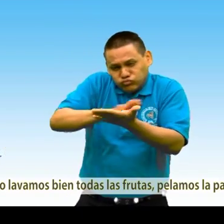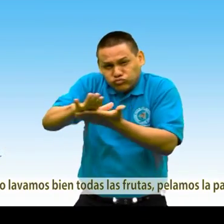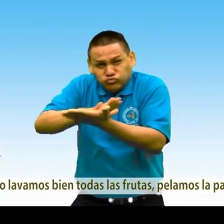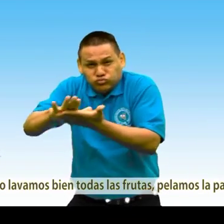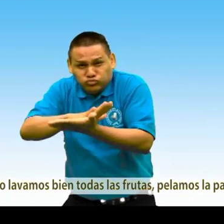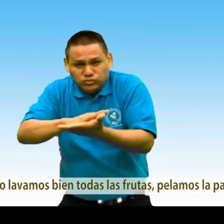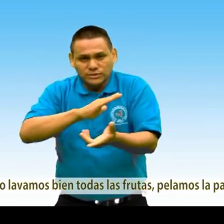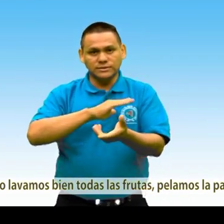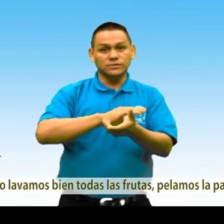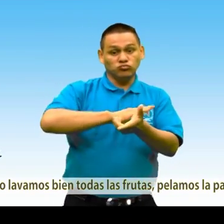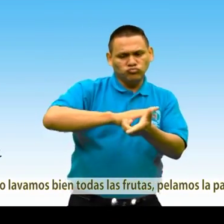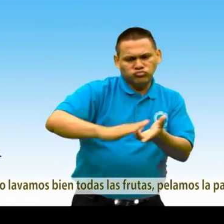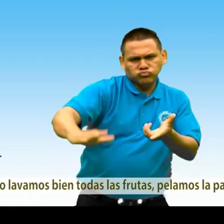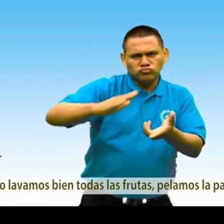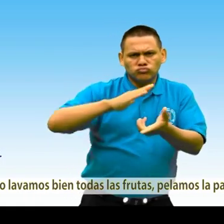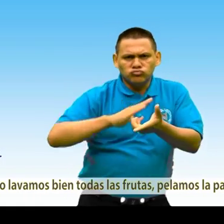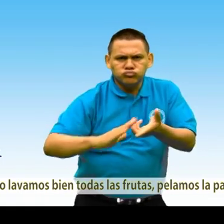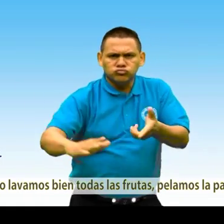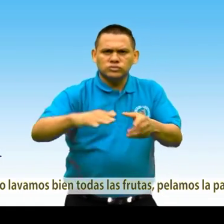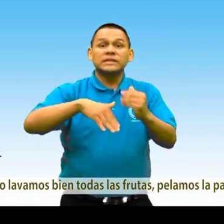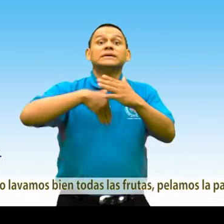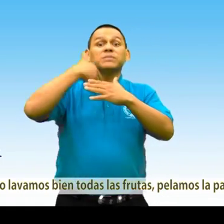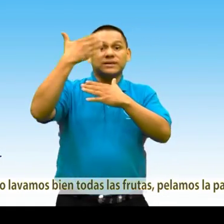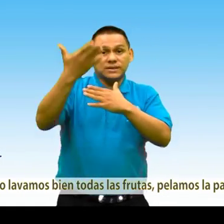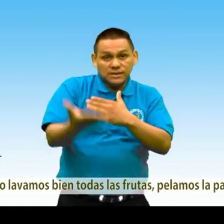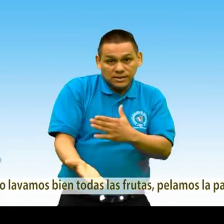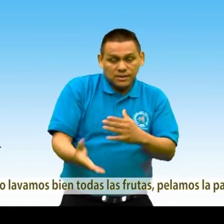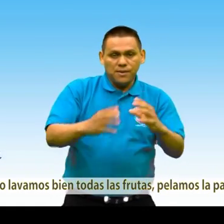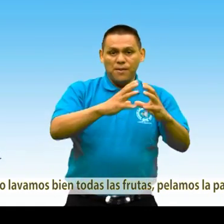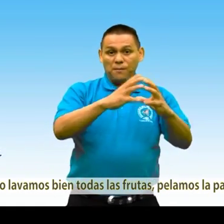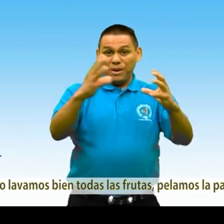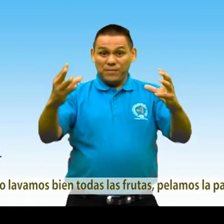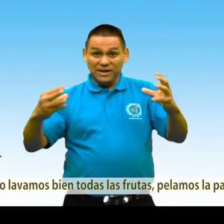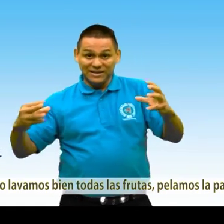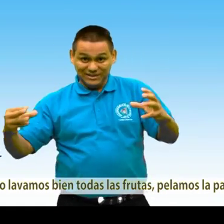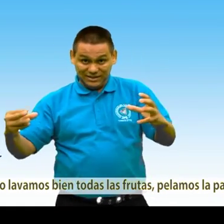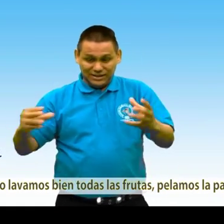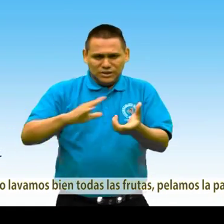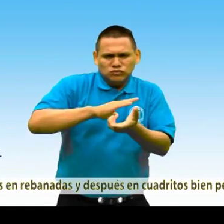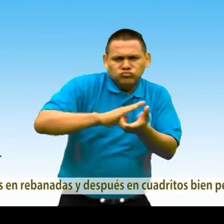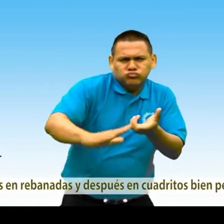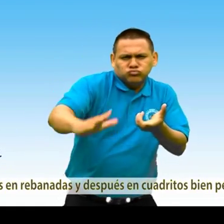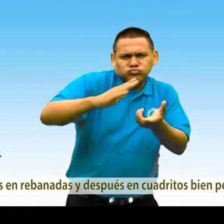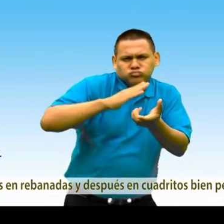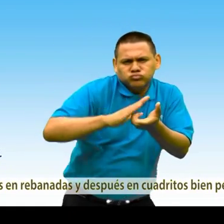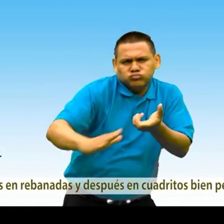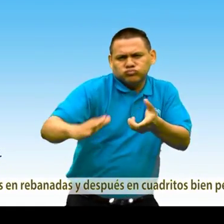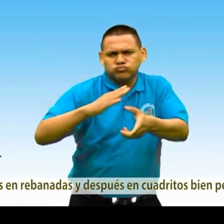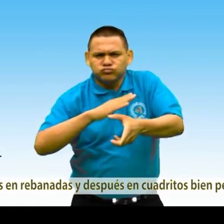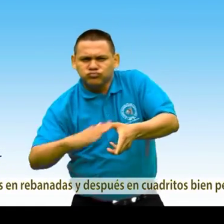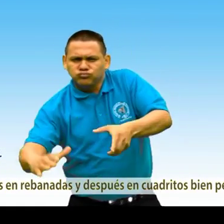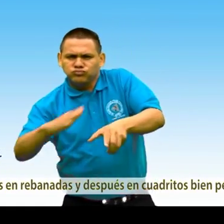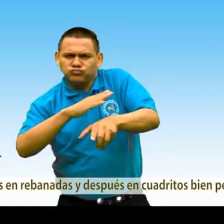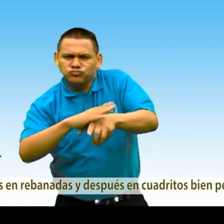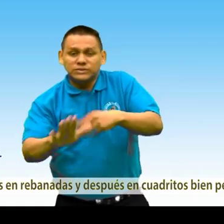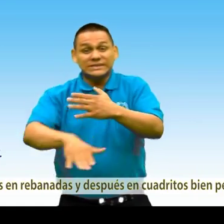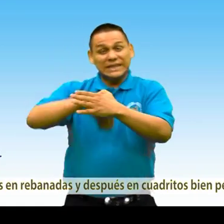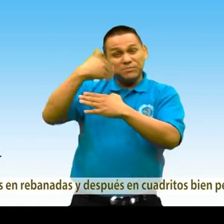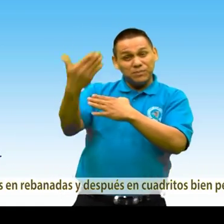Primero lavamos bien todas las frutas. Pelamos la papaya y la hacemos en rebanadas y después